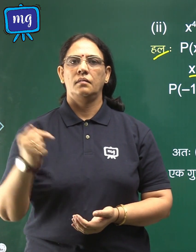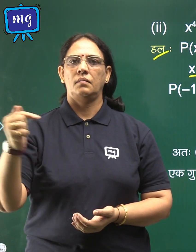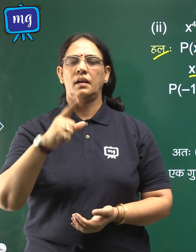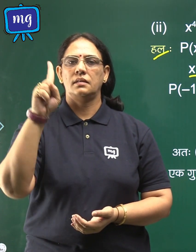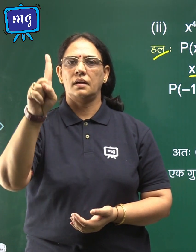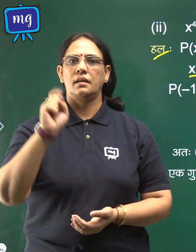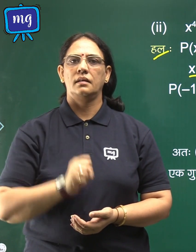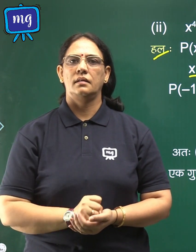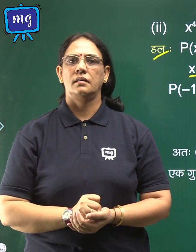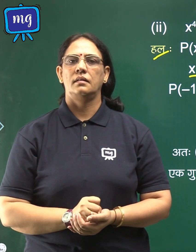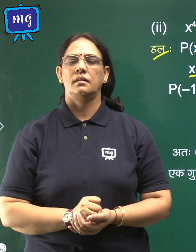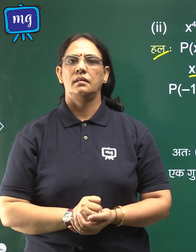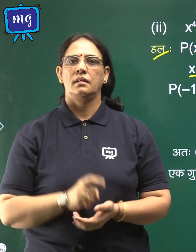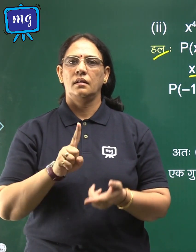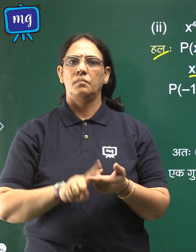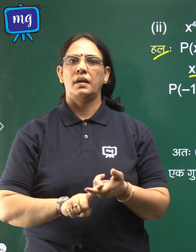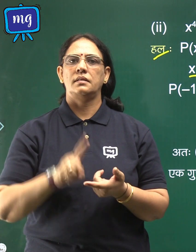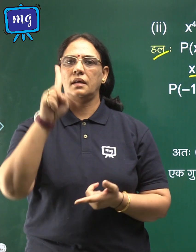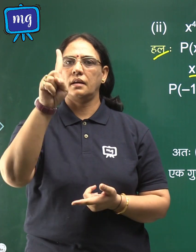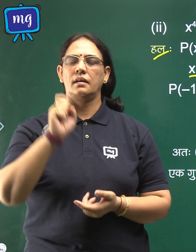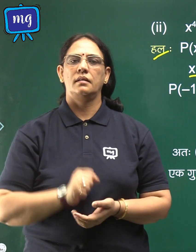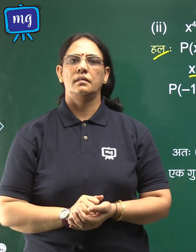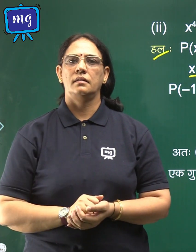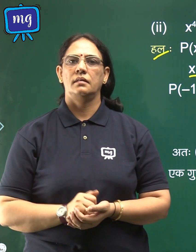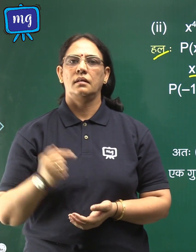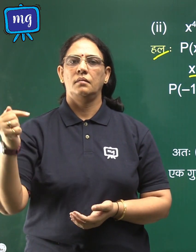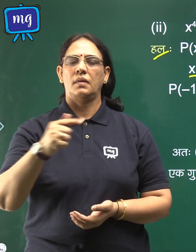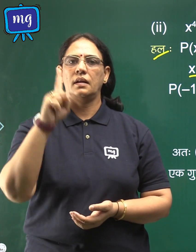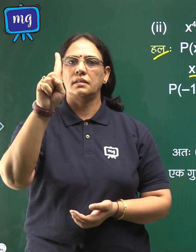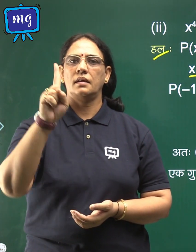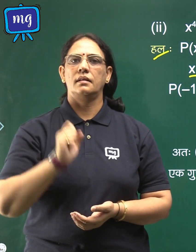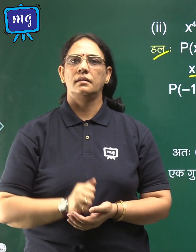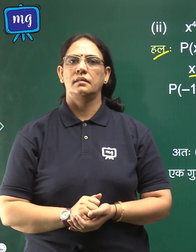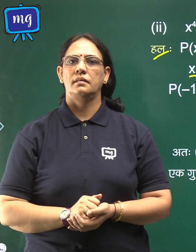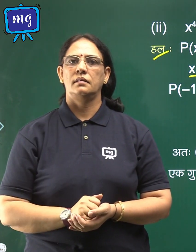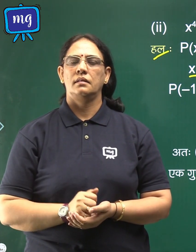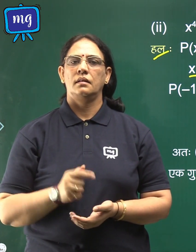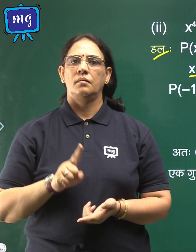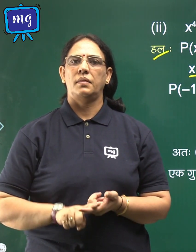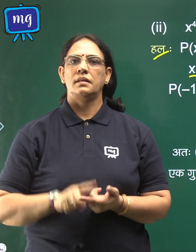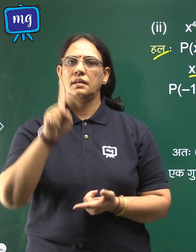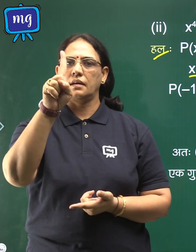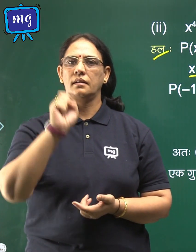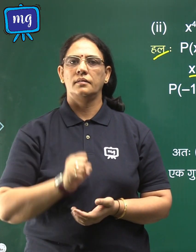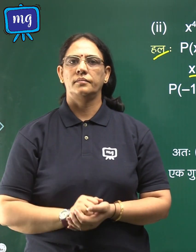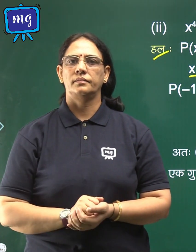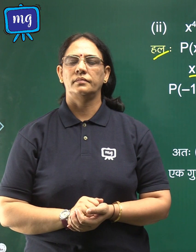-1 प्लस 1 -1 प्लस 1